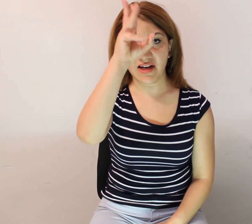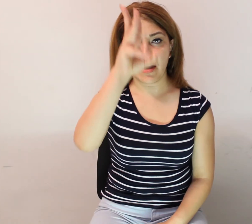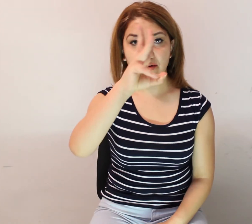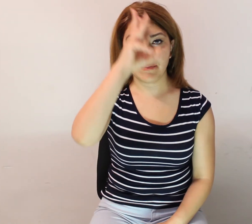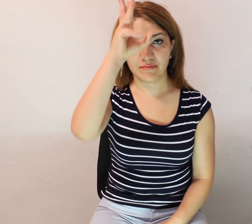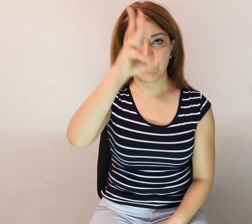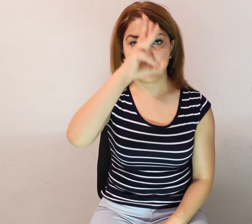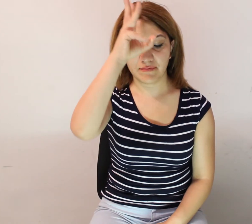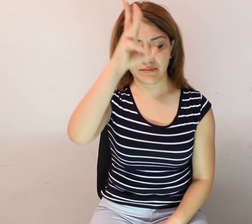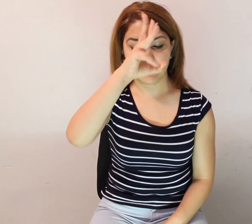Իրան,